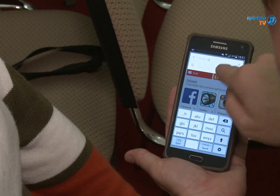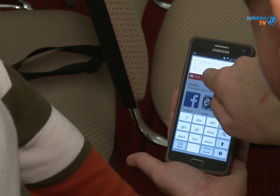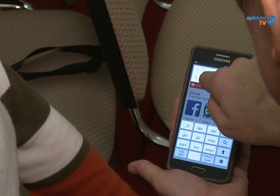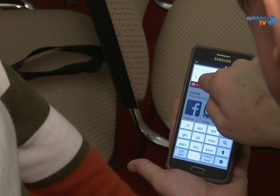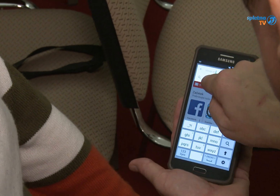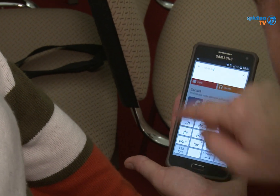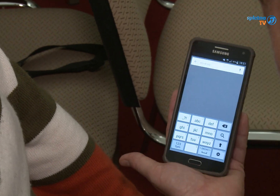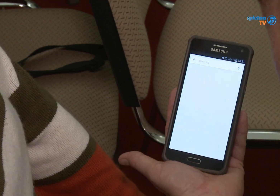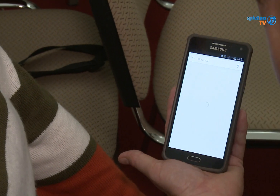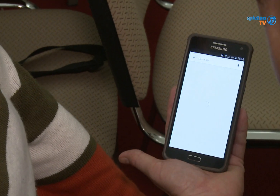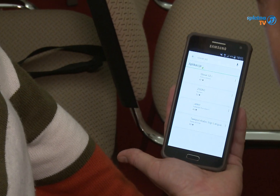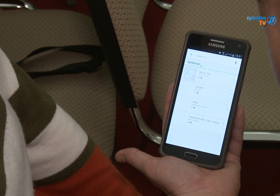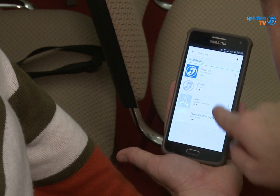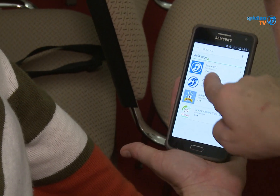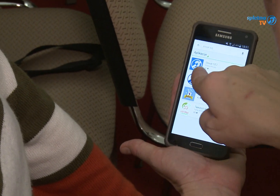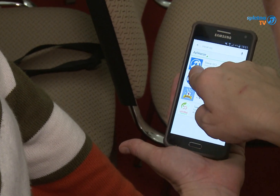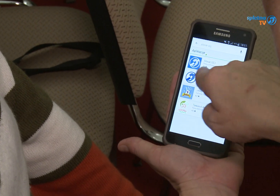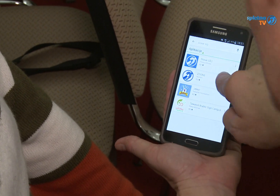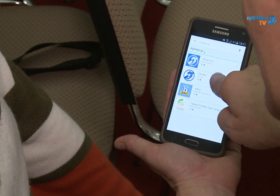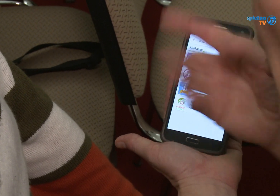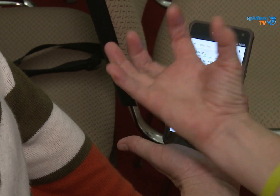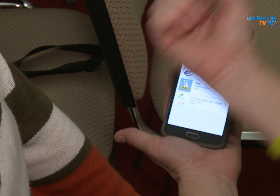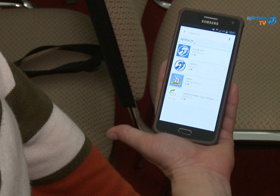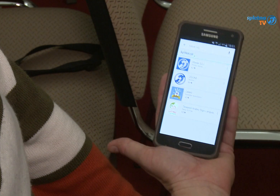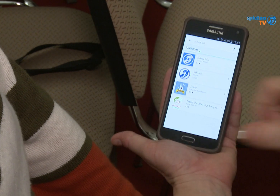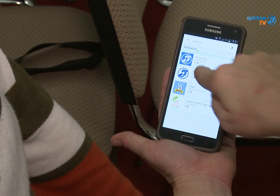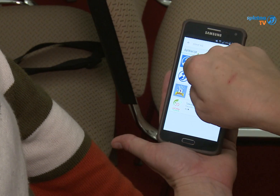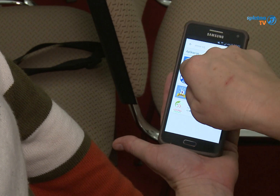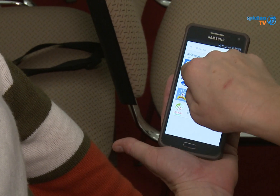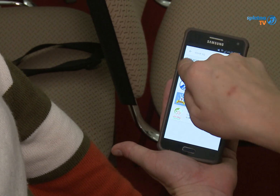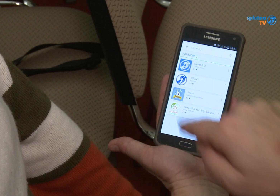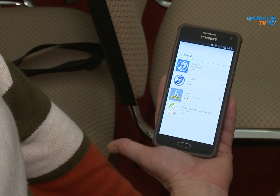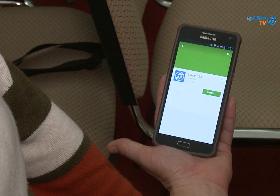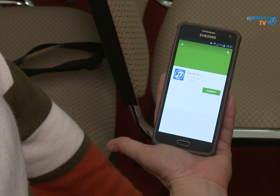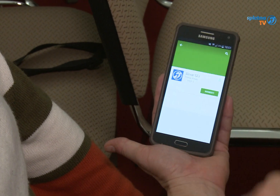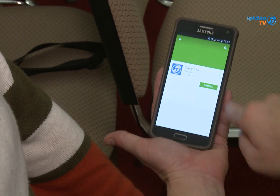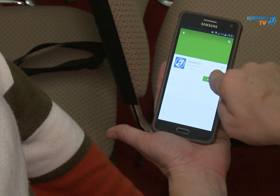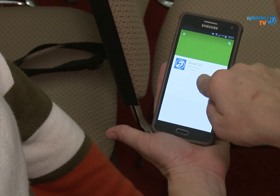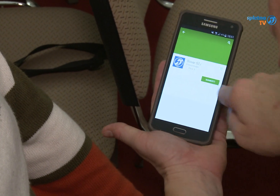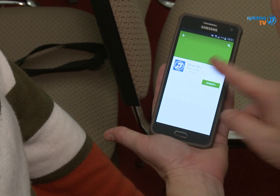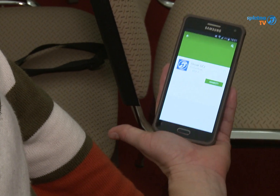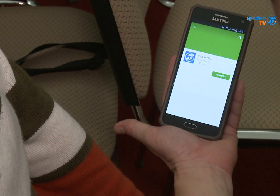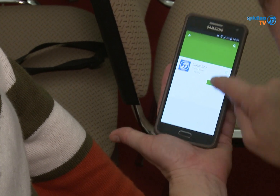Priti. Pa tako da. Davanti,